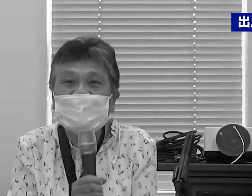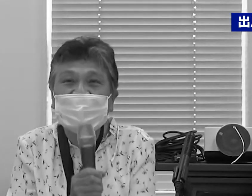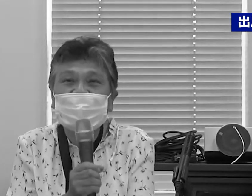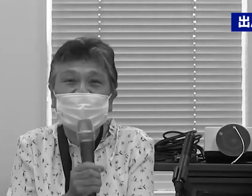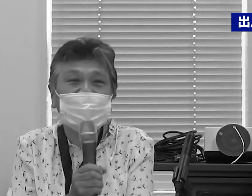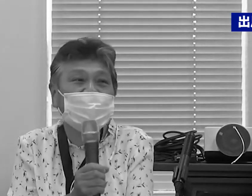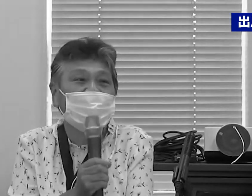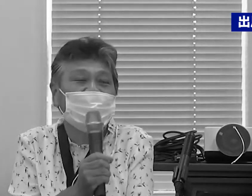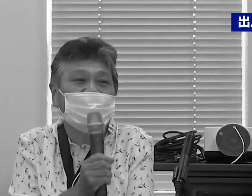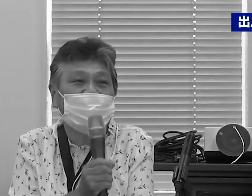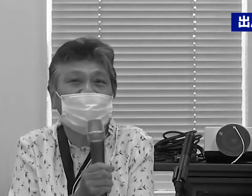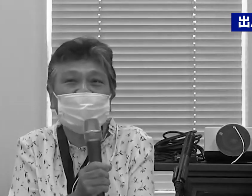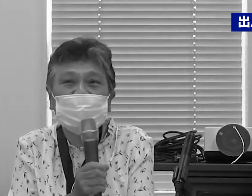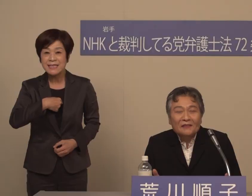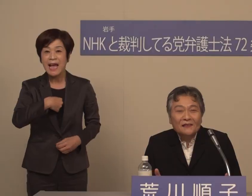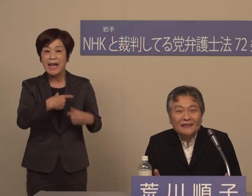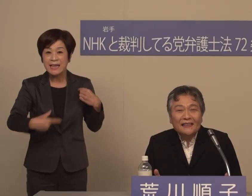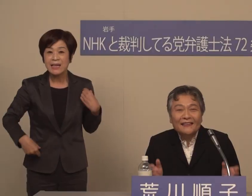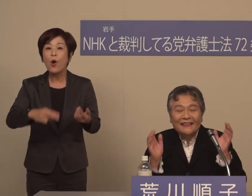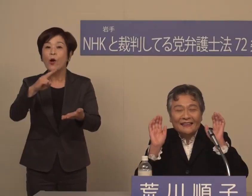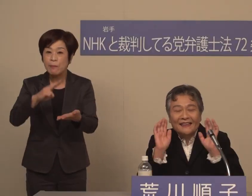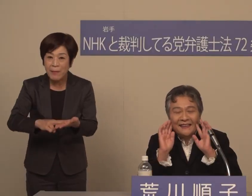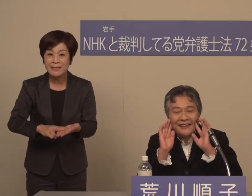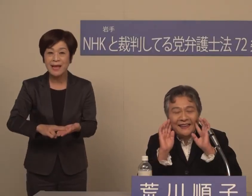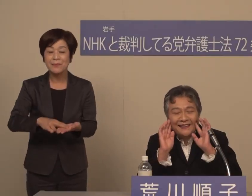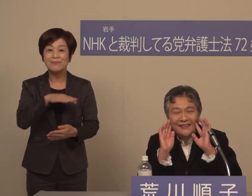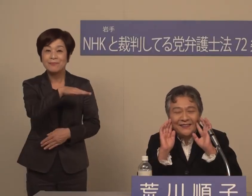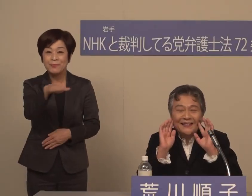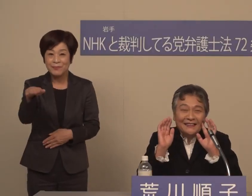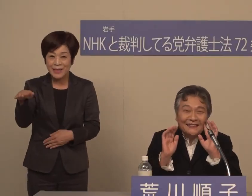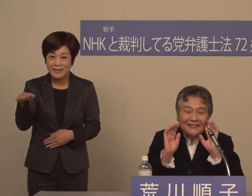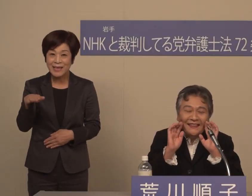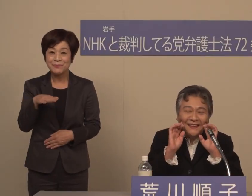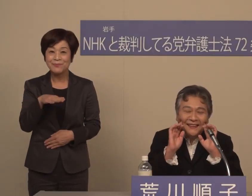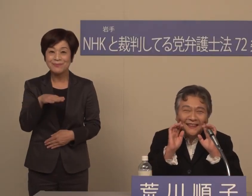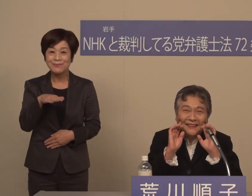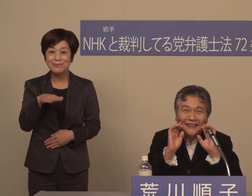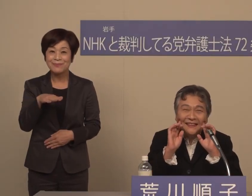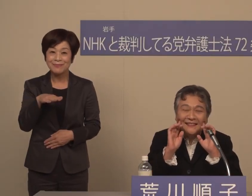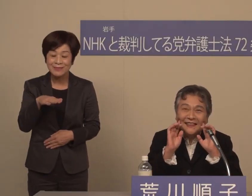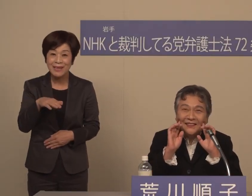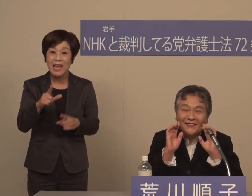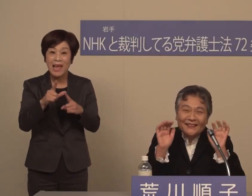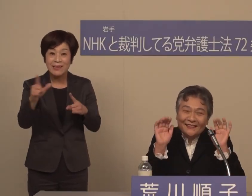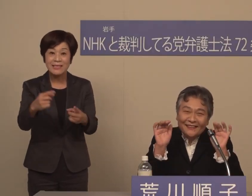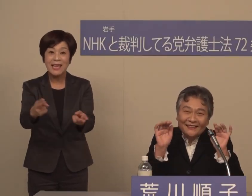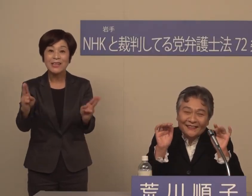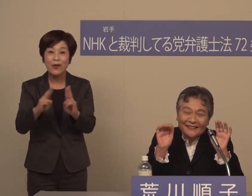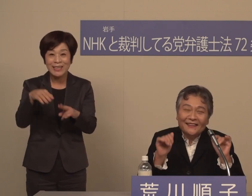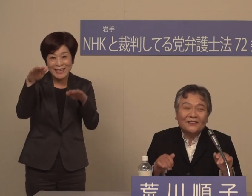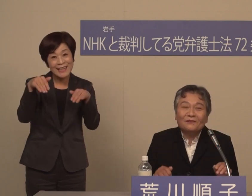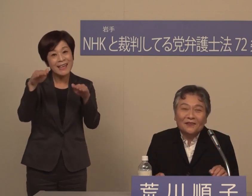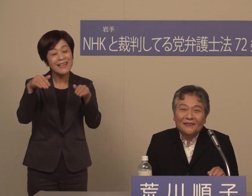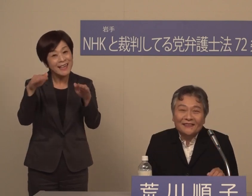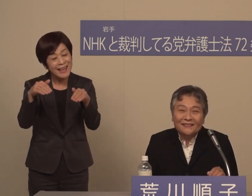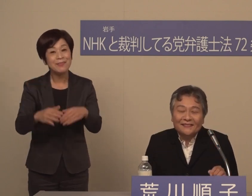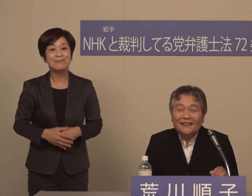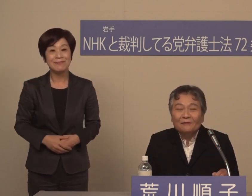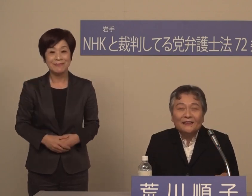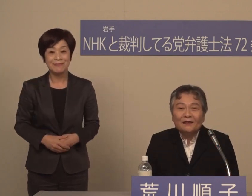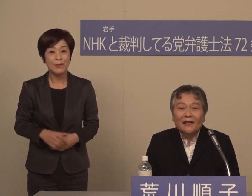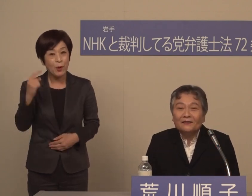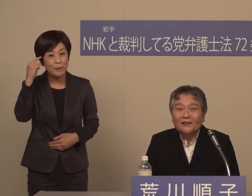あの李候補してるんです皆さんあのうえええねーしキュートに着てきてきてと思い